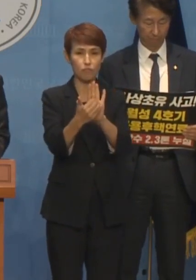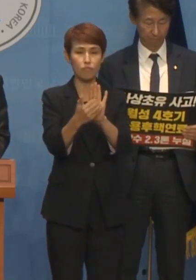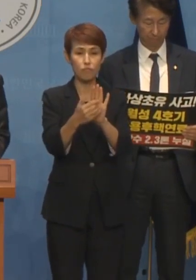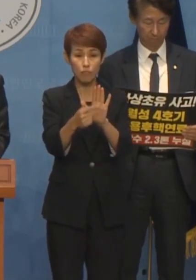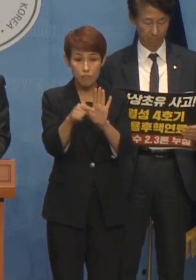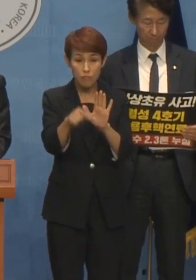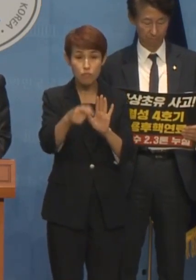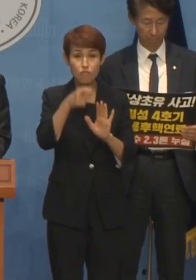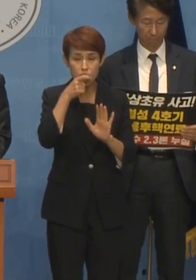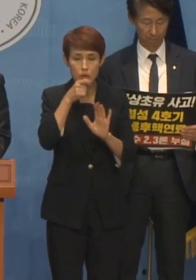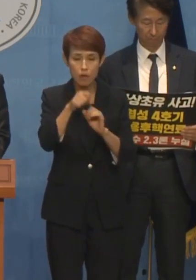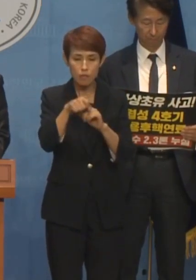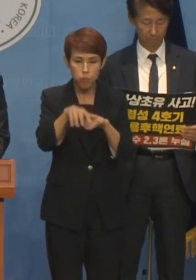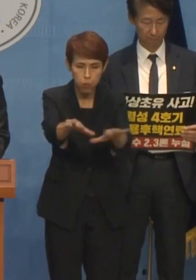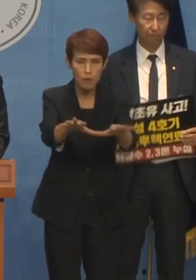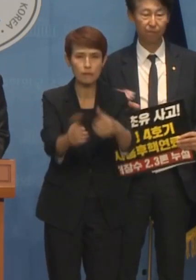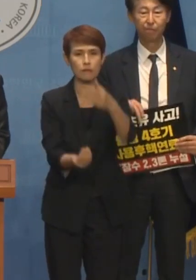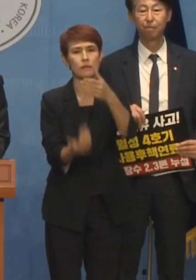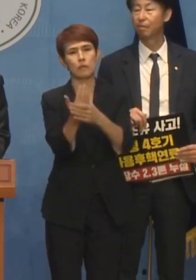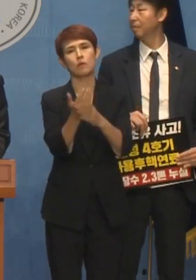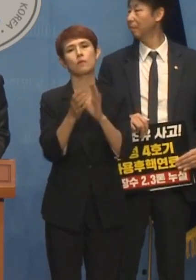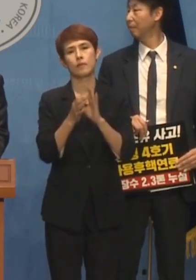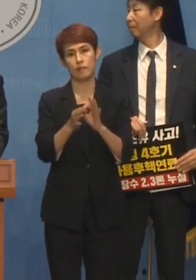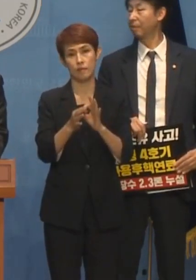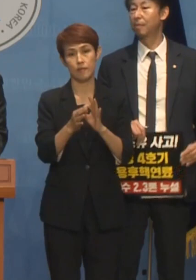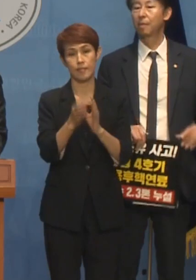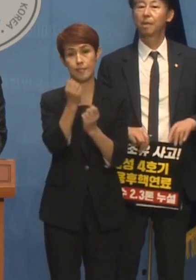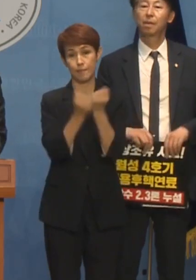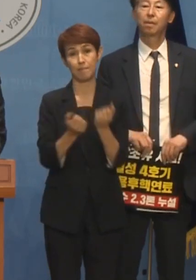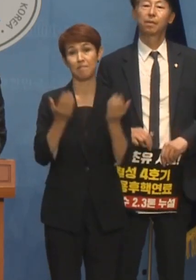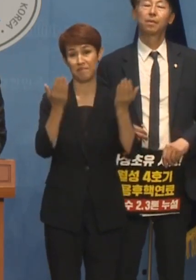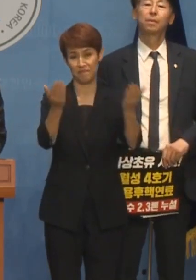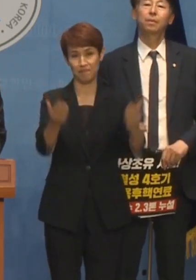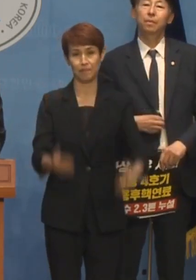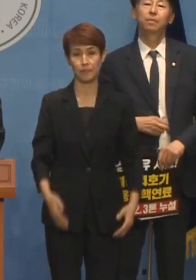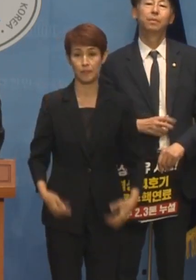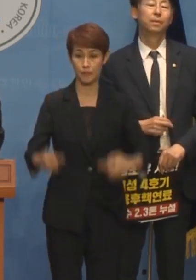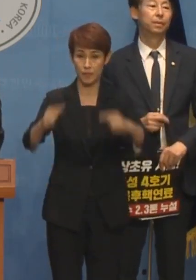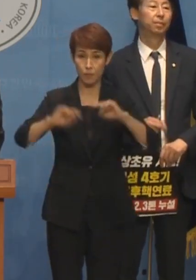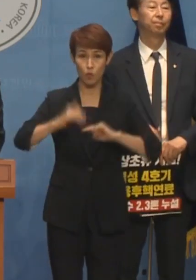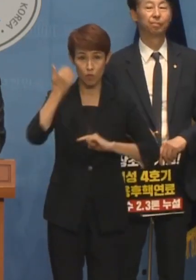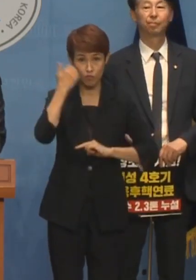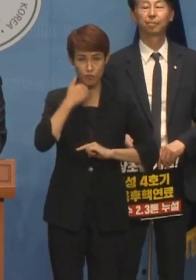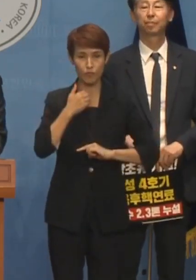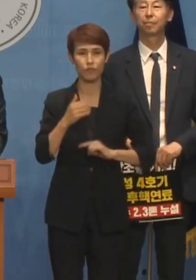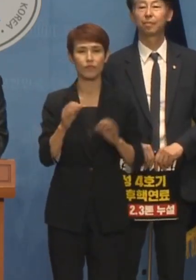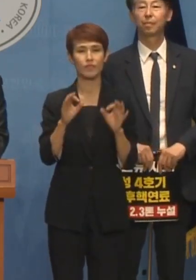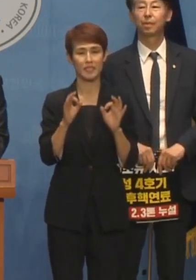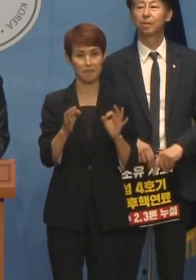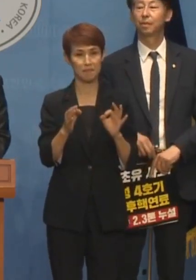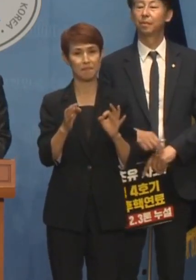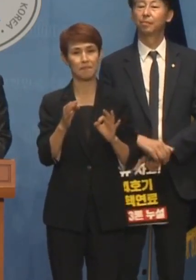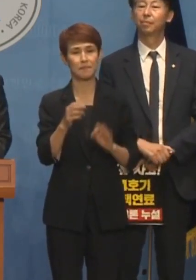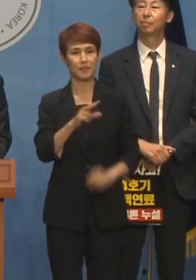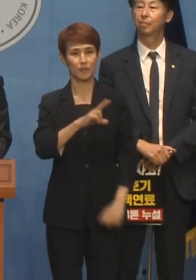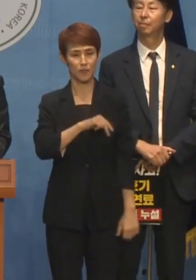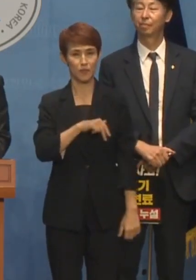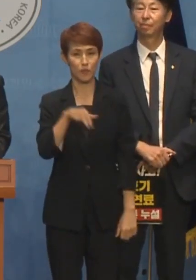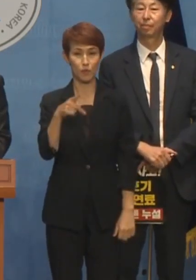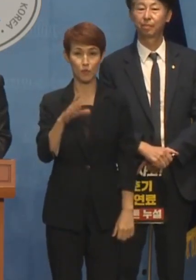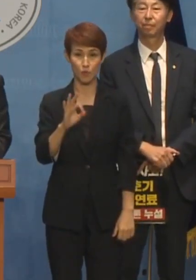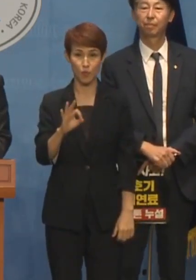소개해드리겠습니다. 이수진 의원님 모셨습니다. 네, 그리고 김태선 의원님 모셨습니다. 송재봉 의원님